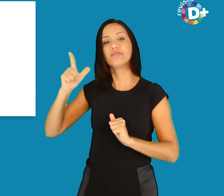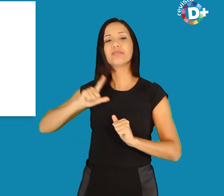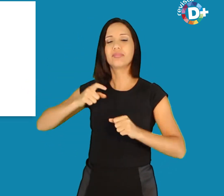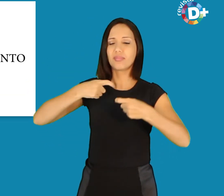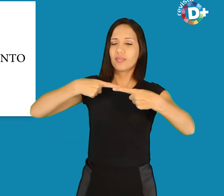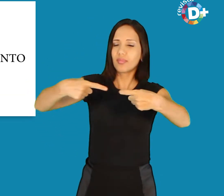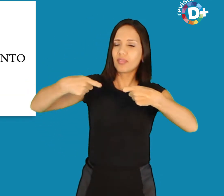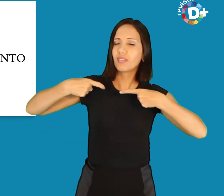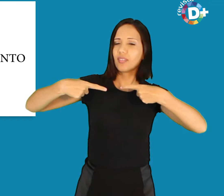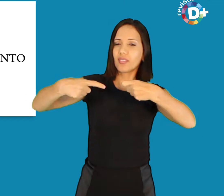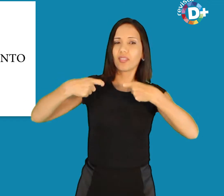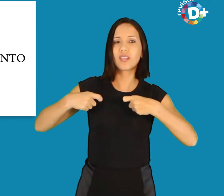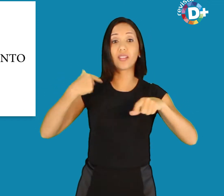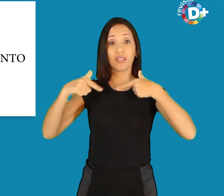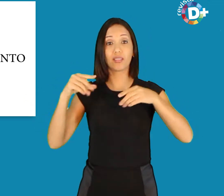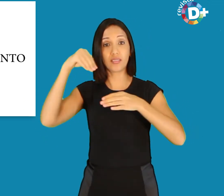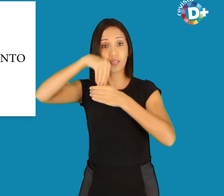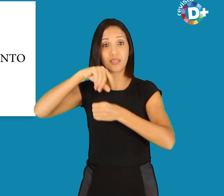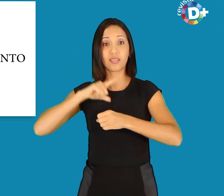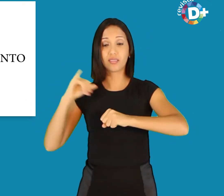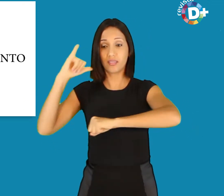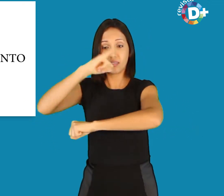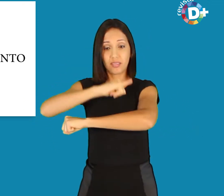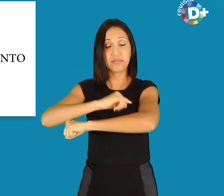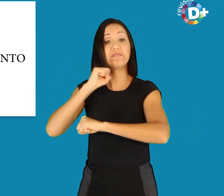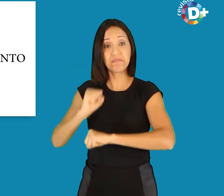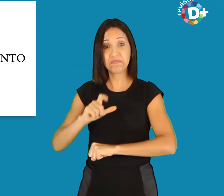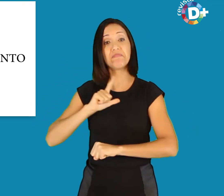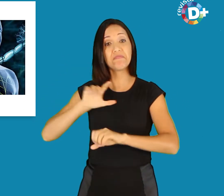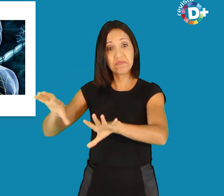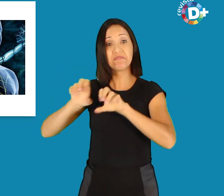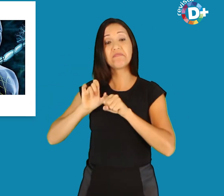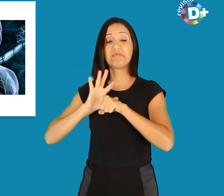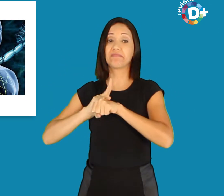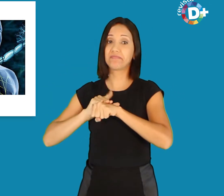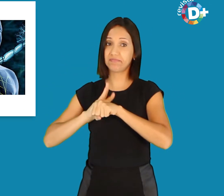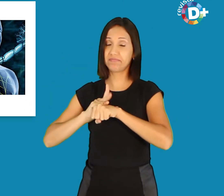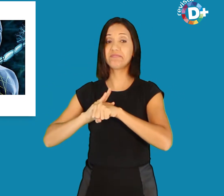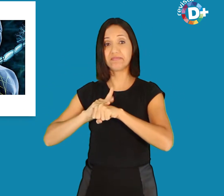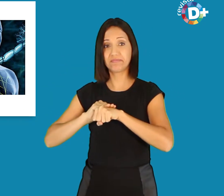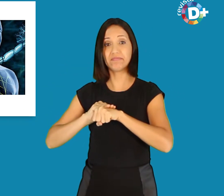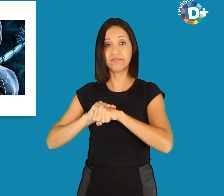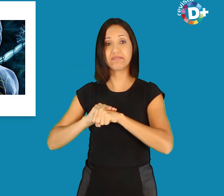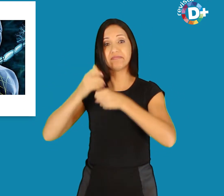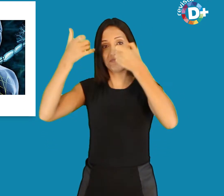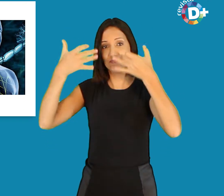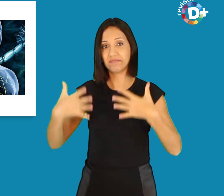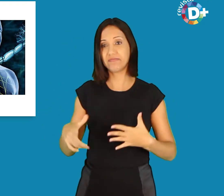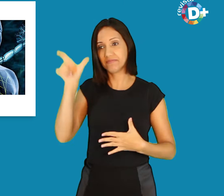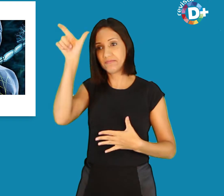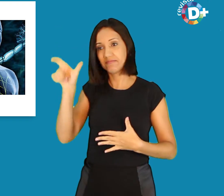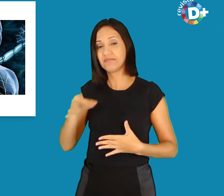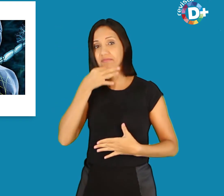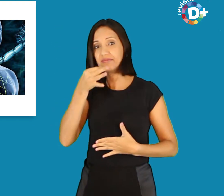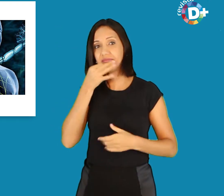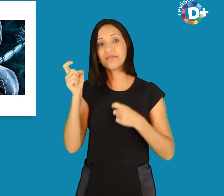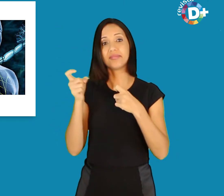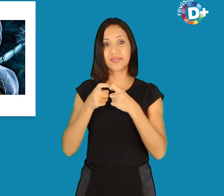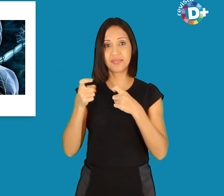diagnóstico e tratamento o diagnóstico da doença e demorada e difícil em grande parte